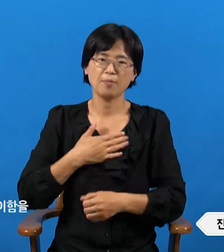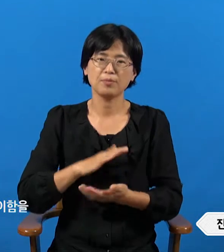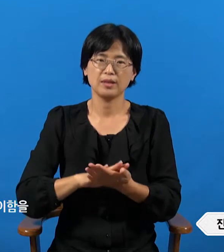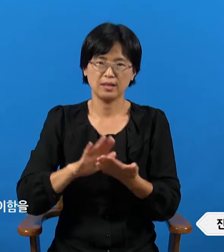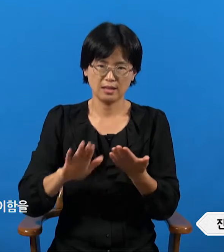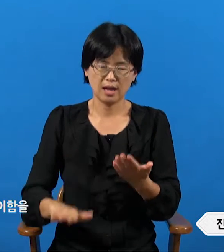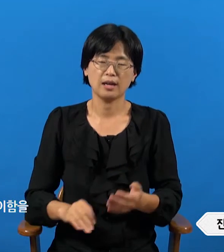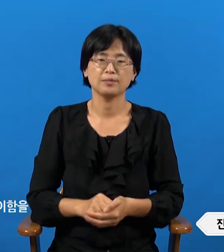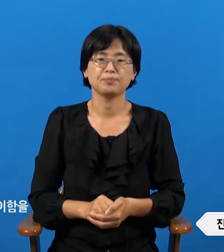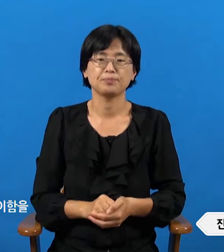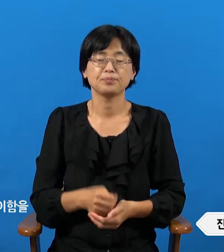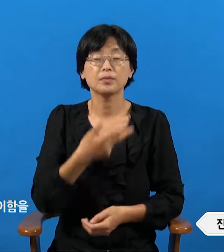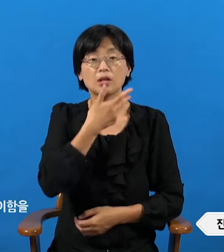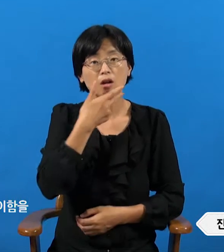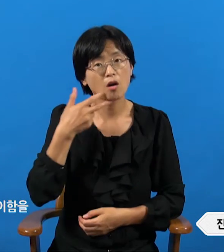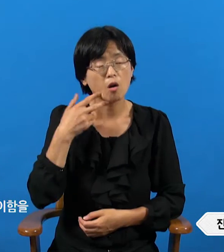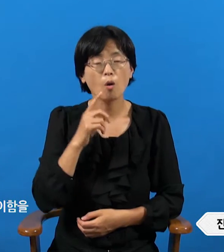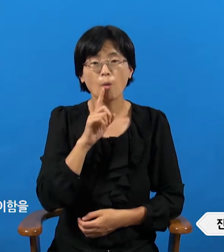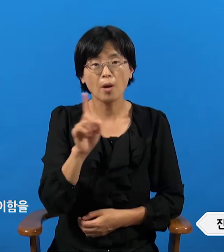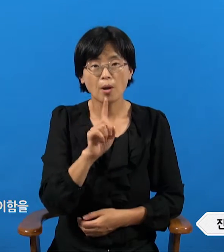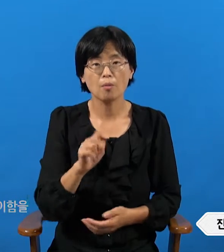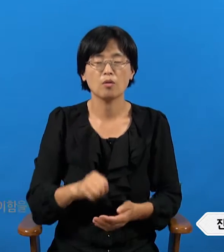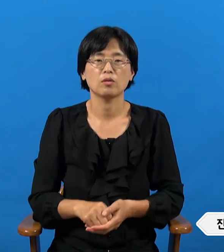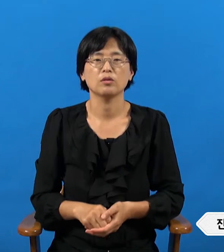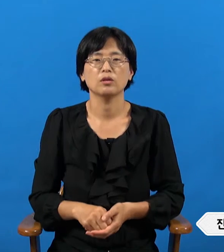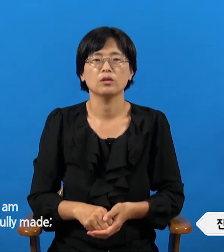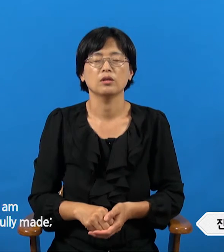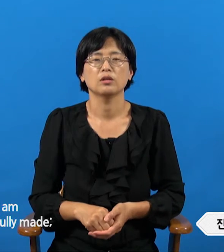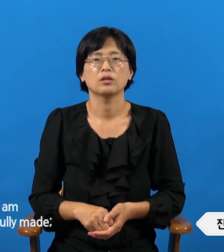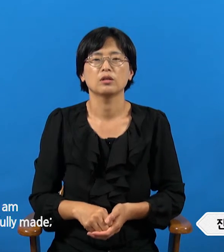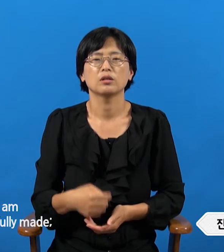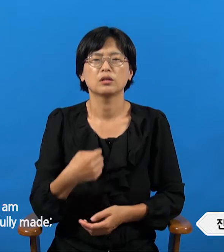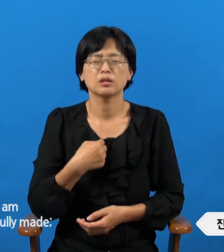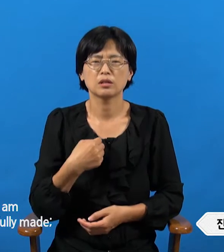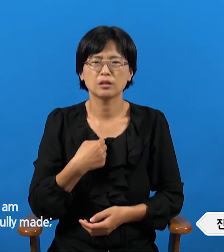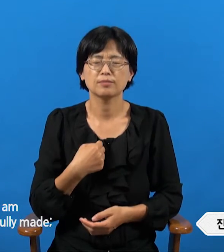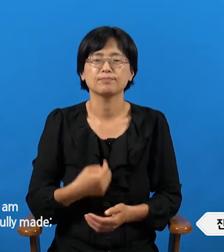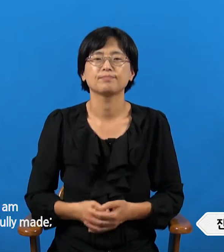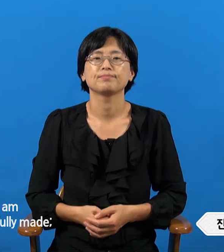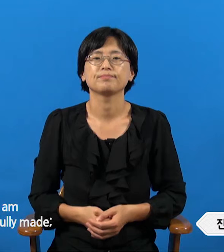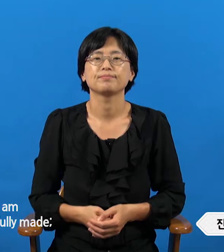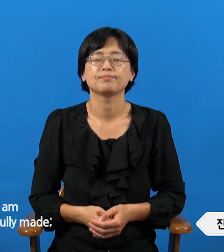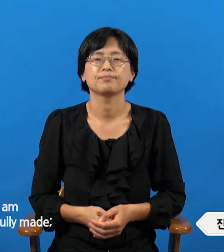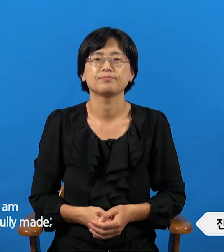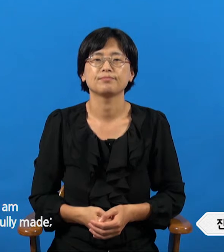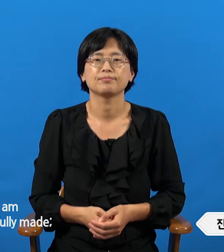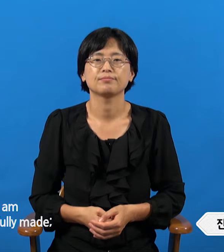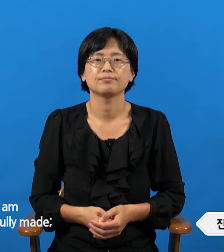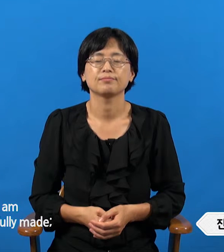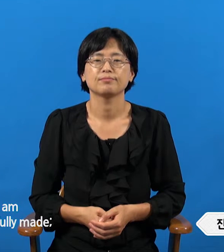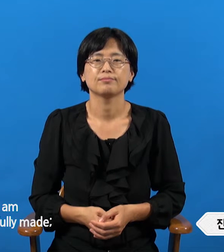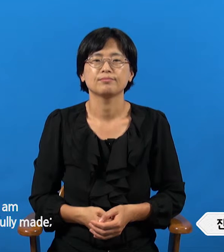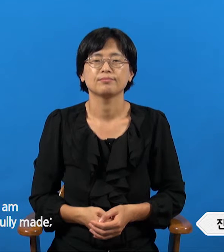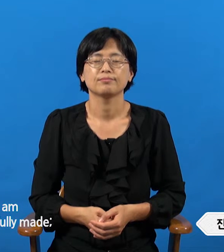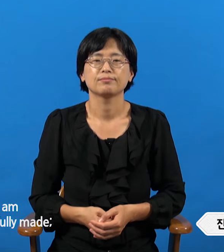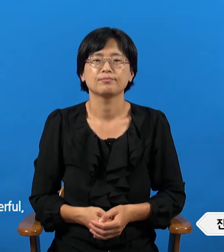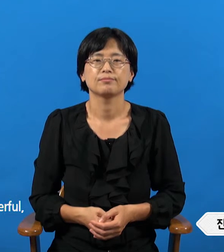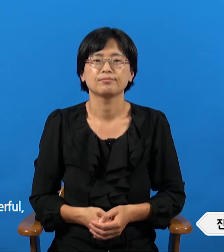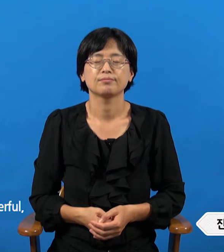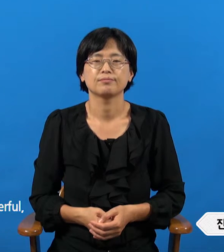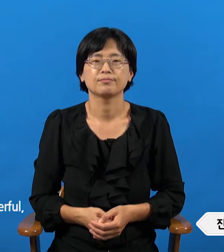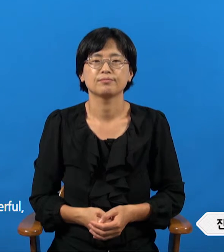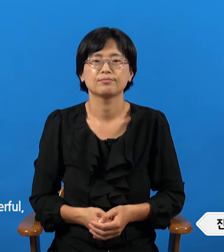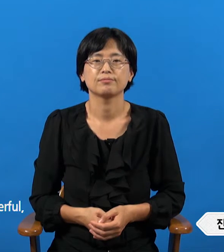잘 아나이다. 영어 성경은 이렇게 말합니다. I am fearfully and wonderfully made.